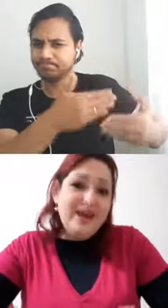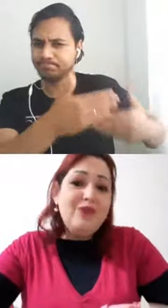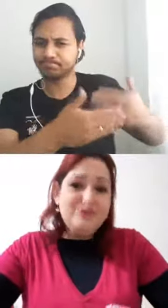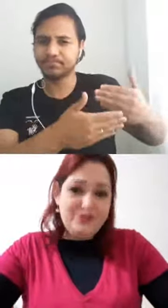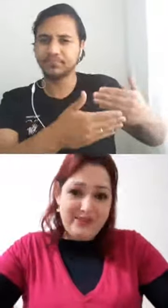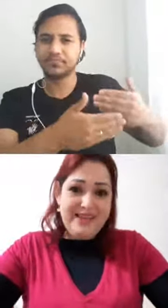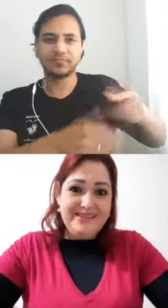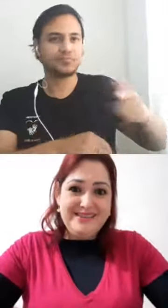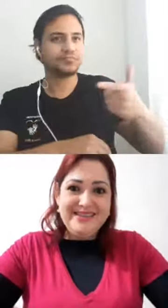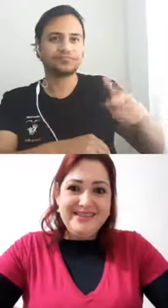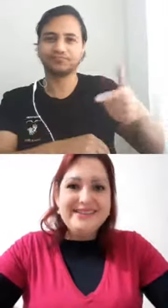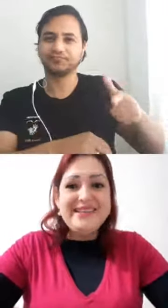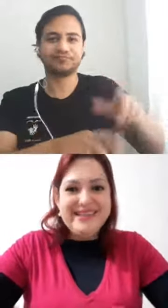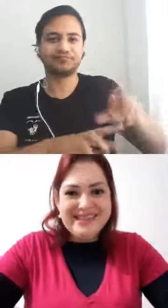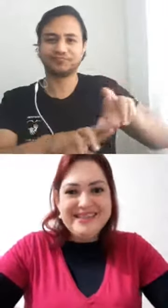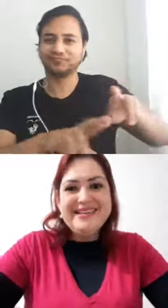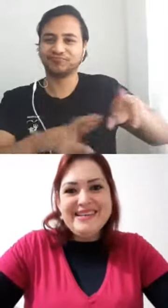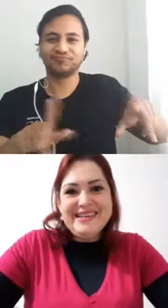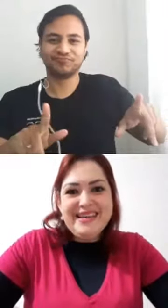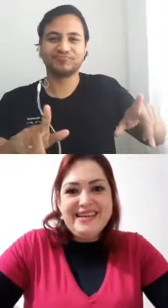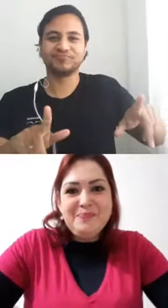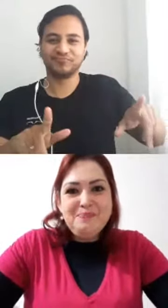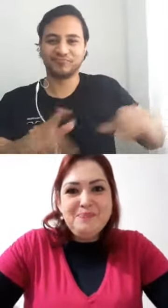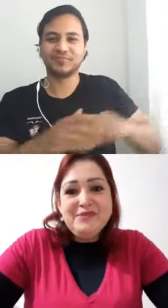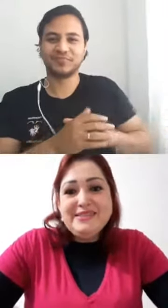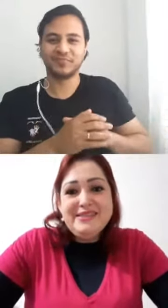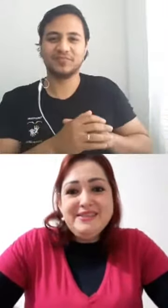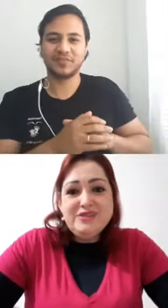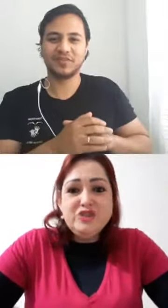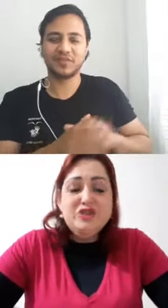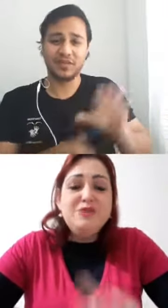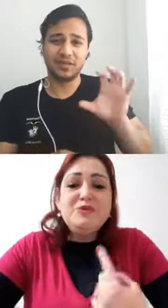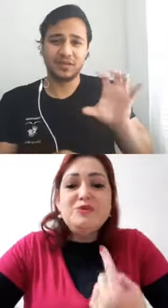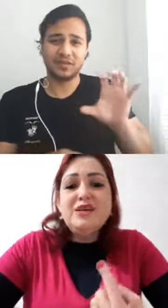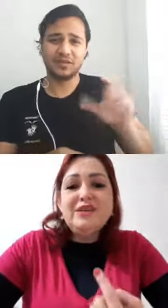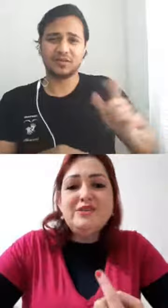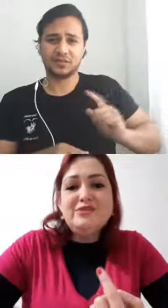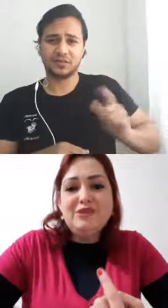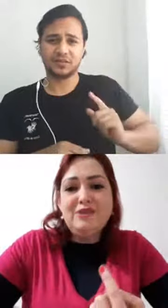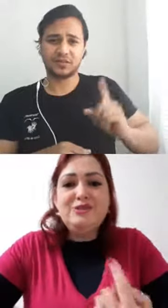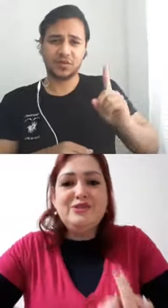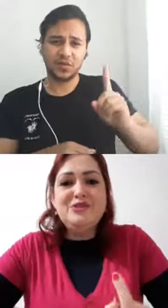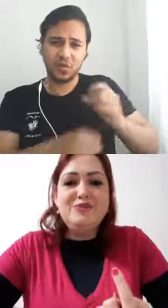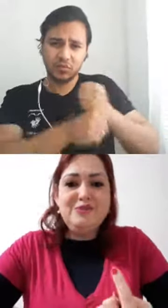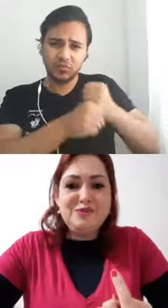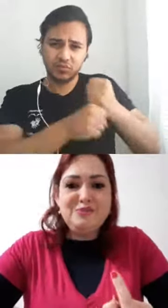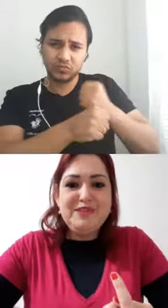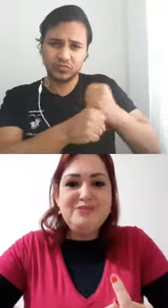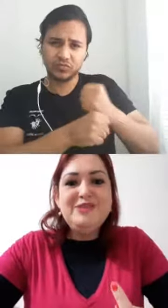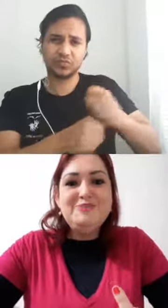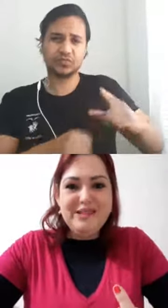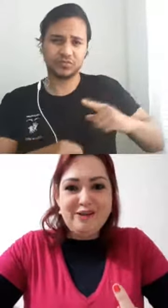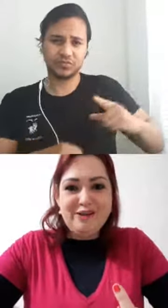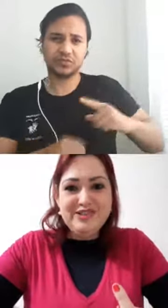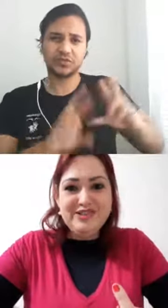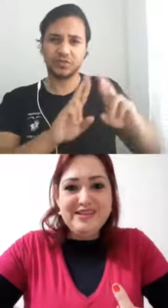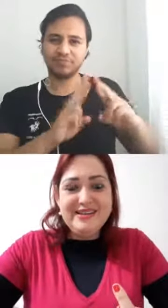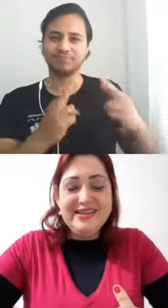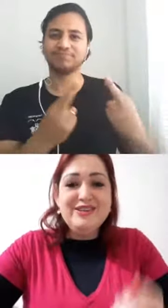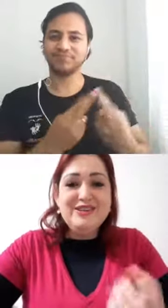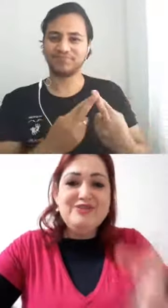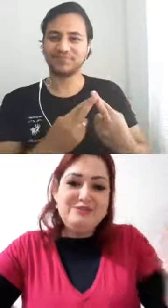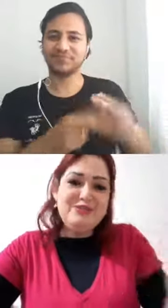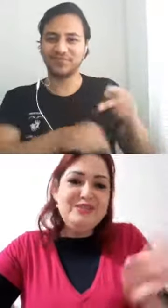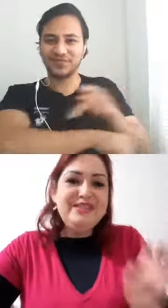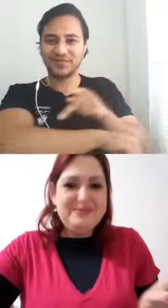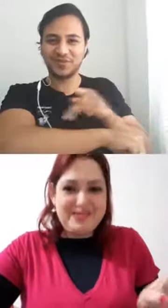ter algo diferente, né? Então, assim, nós tivemos um ano onde nós tivemos uma reunião pedagógica,